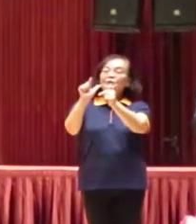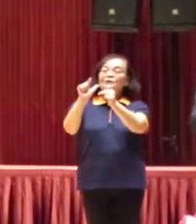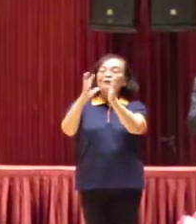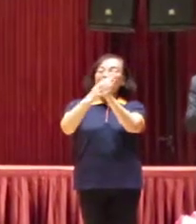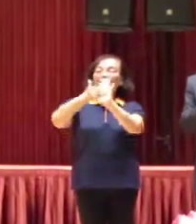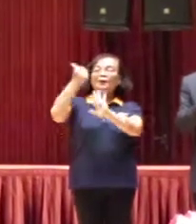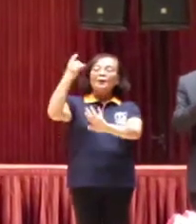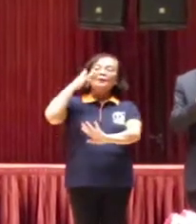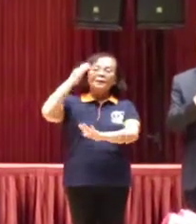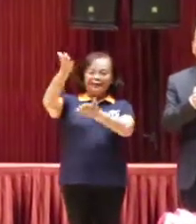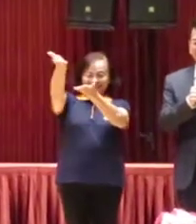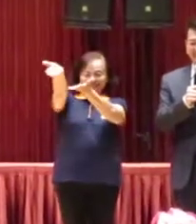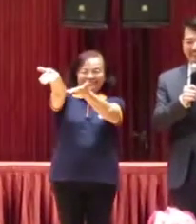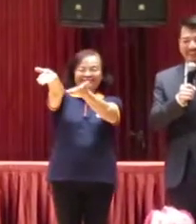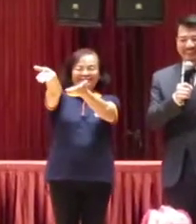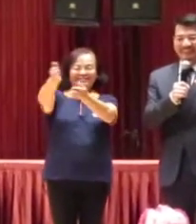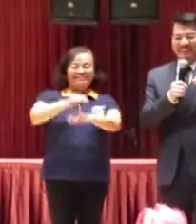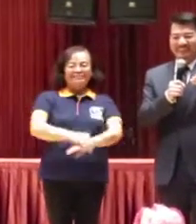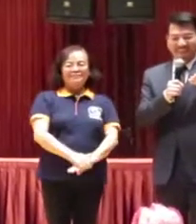来一下。哦，